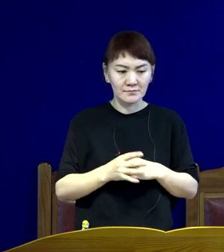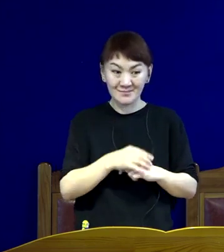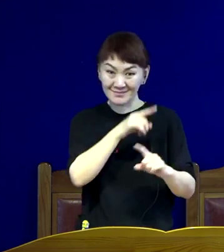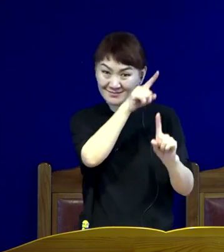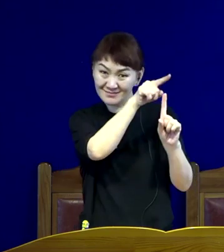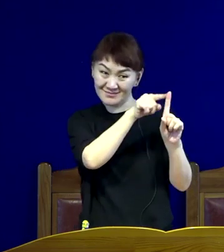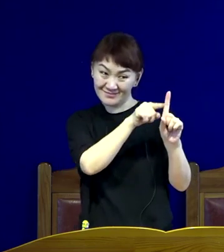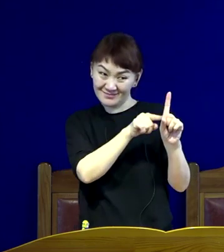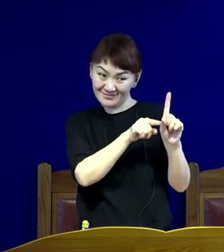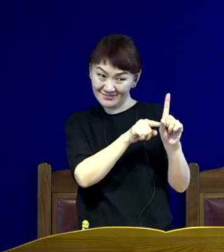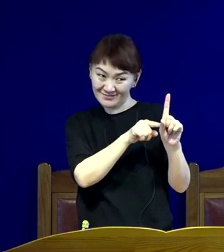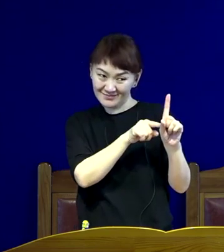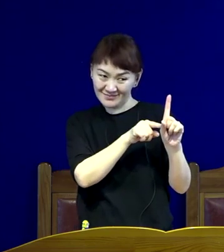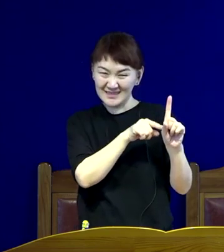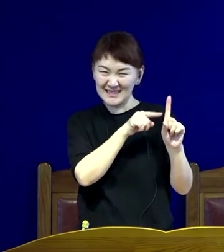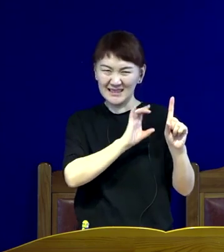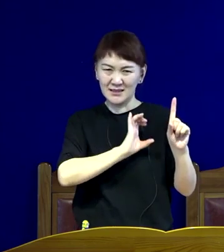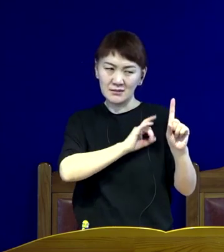ихжийг надад